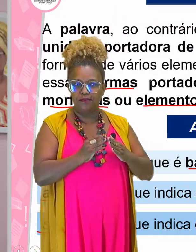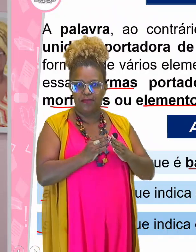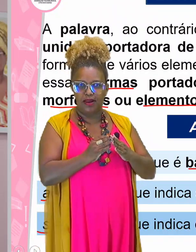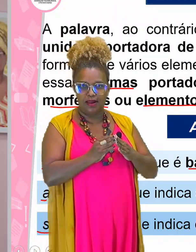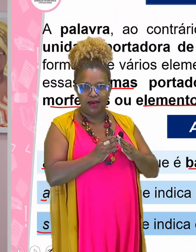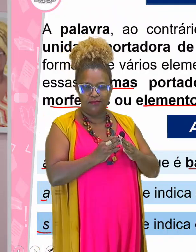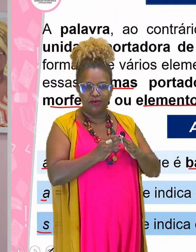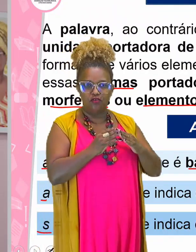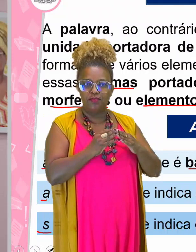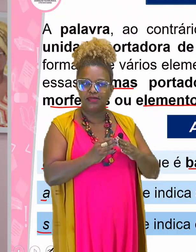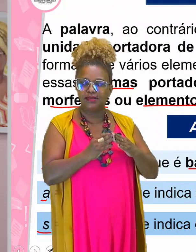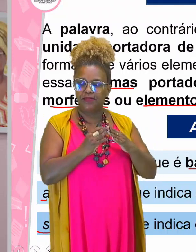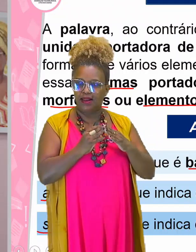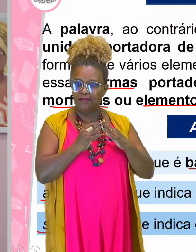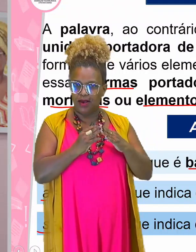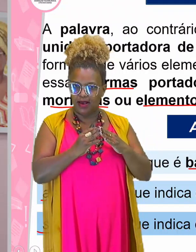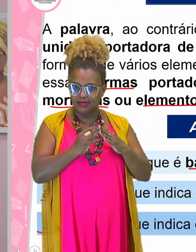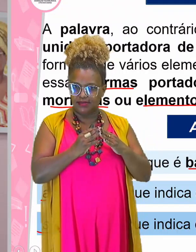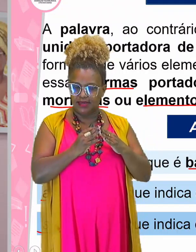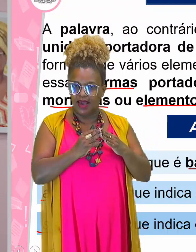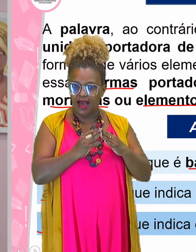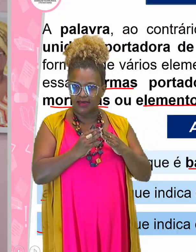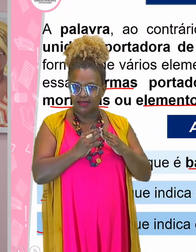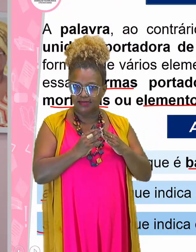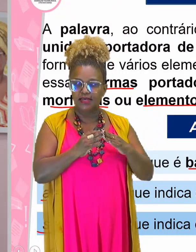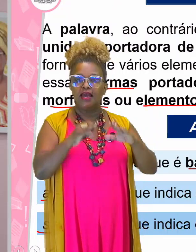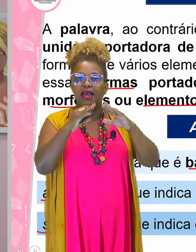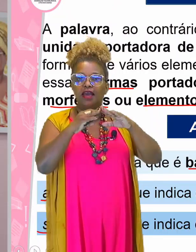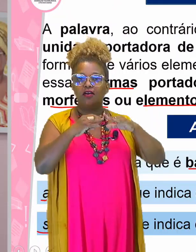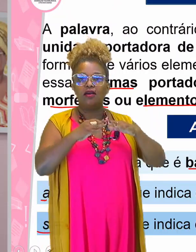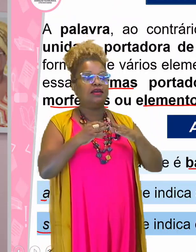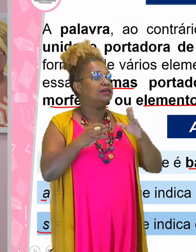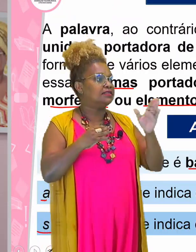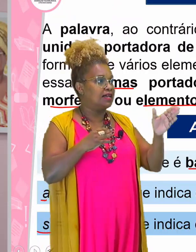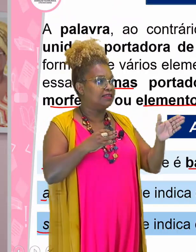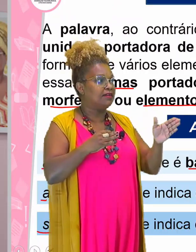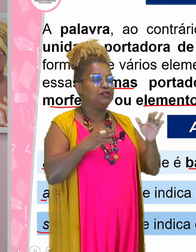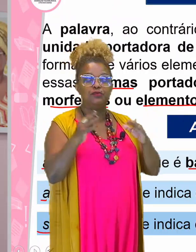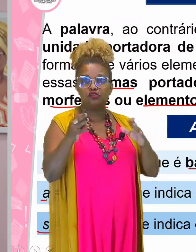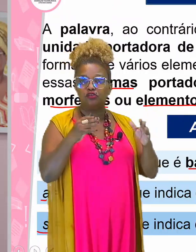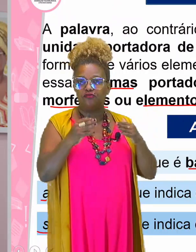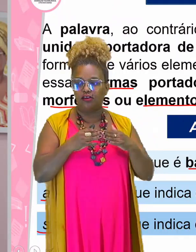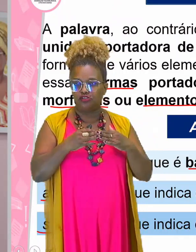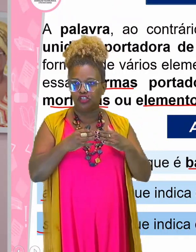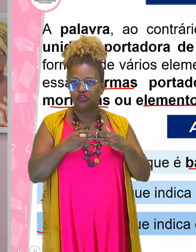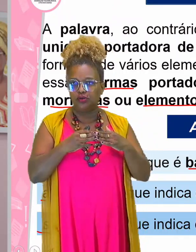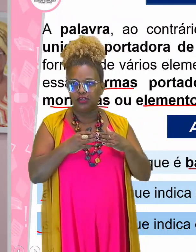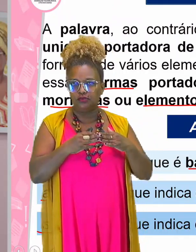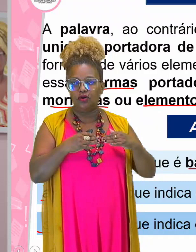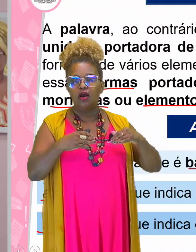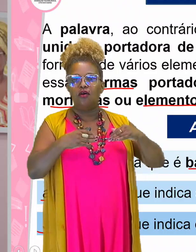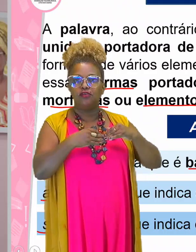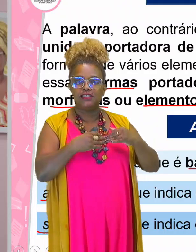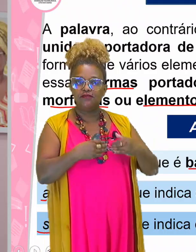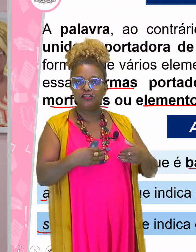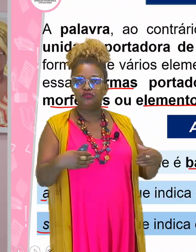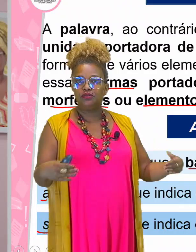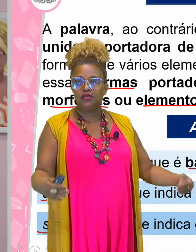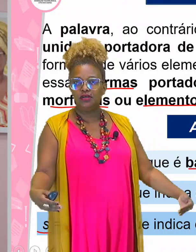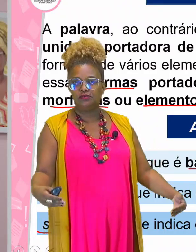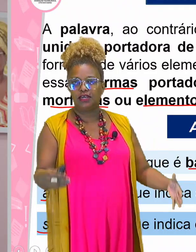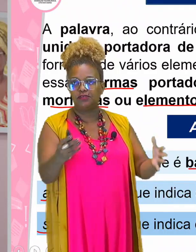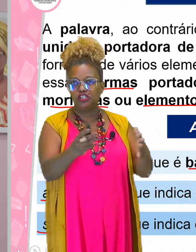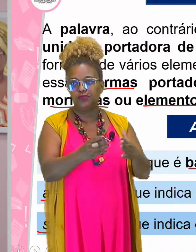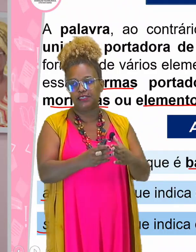a palavra começa pela base que é a raiz é igual a casa exatamente por isso quando eu falo tijolinho Você Vai